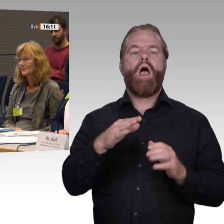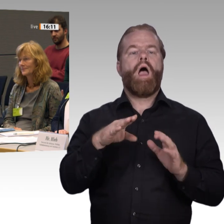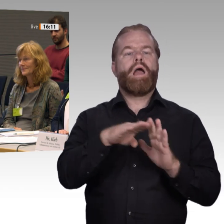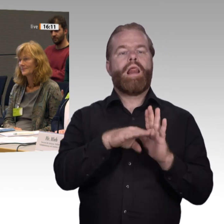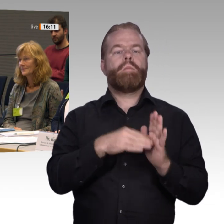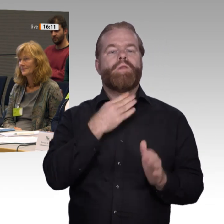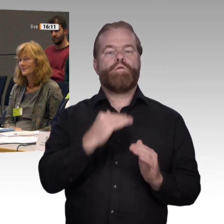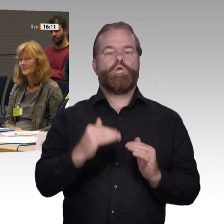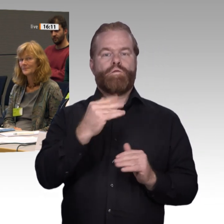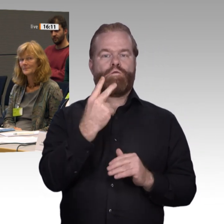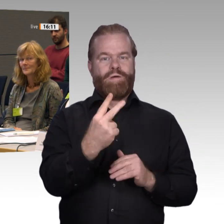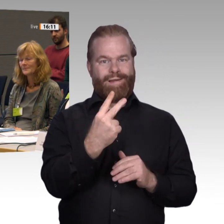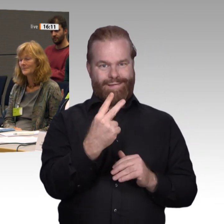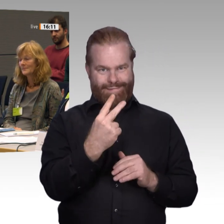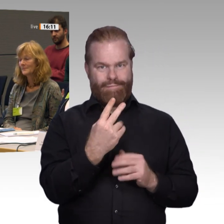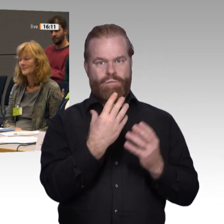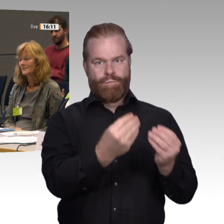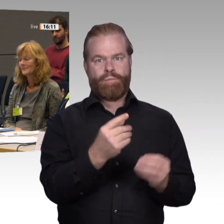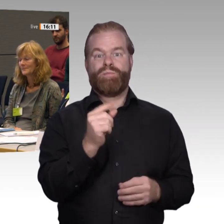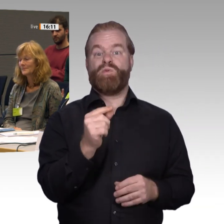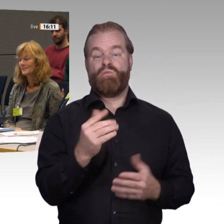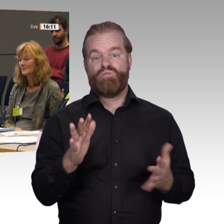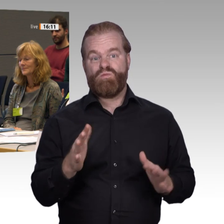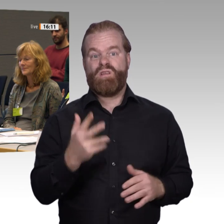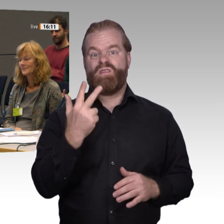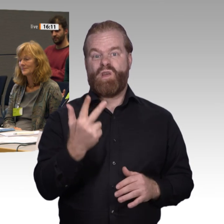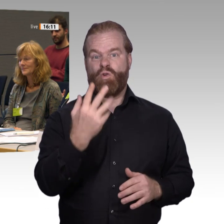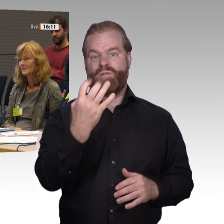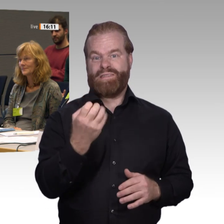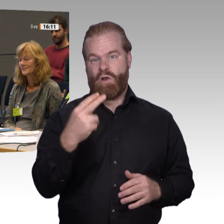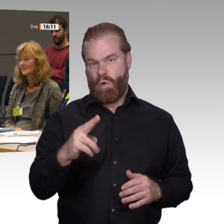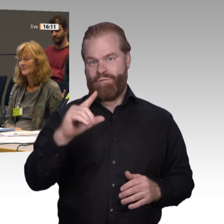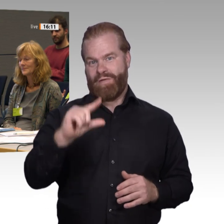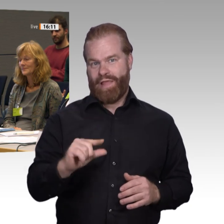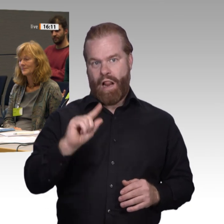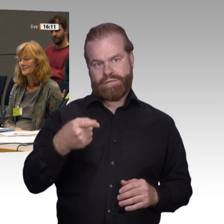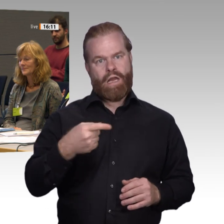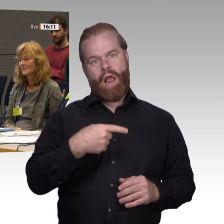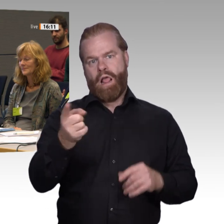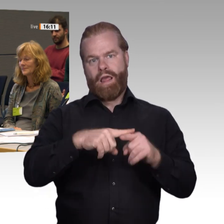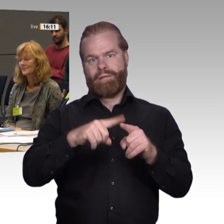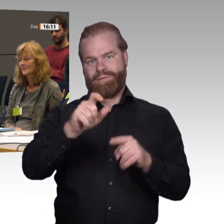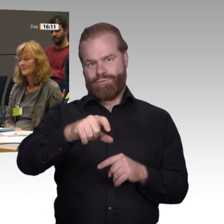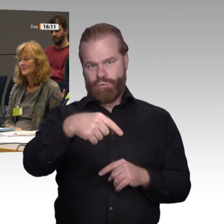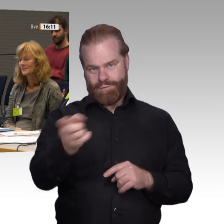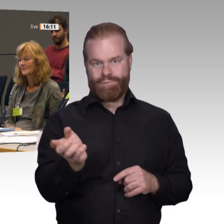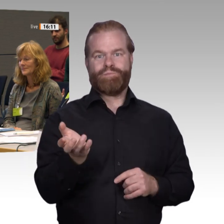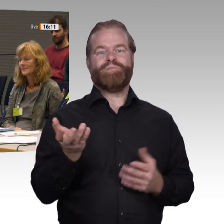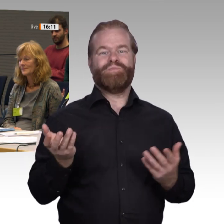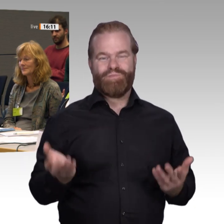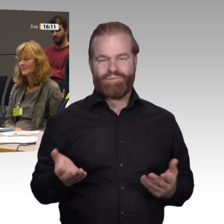in der Bundesrepublik sind. Man geht einfach davon aus, weil sie in Wohngruppen mit anderen Menschen, die sie selbst nicht gewählt